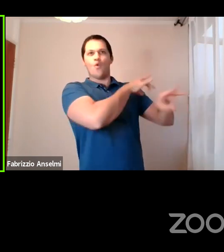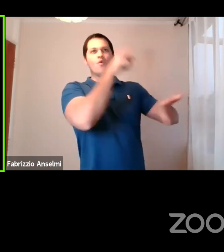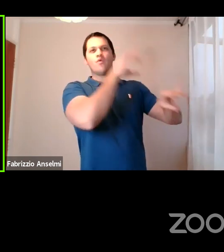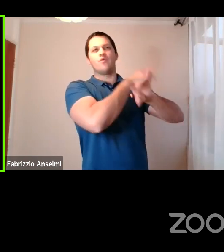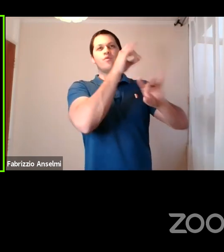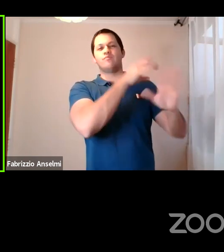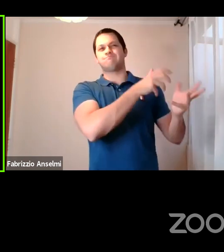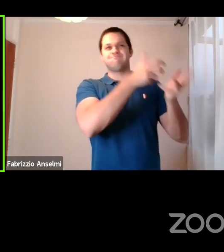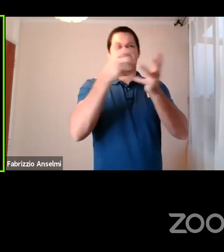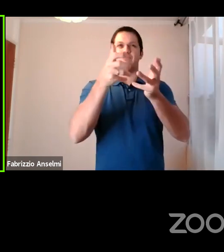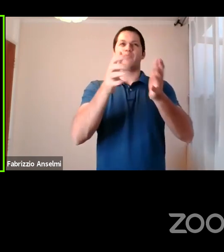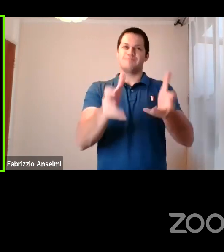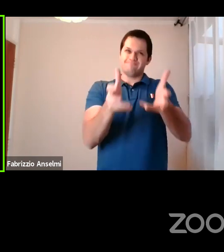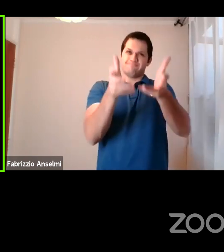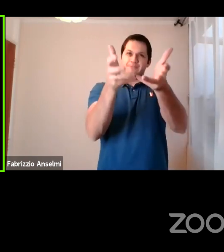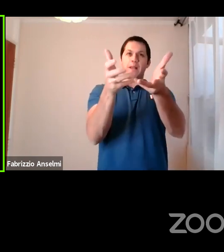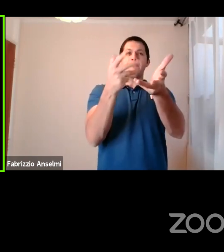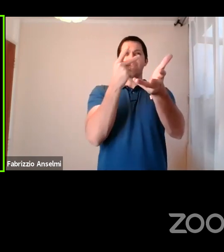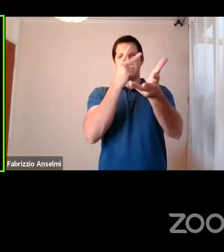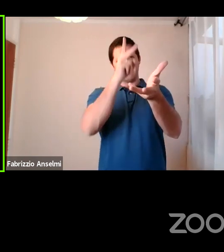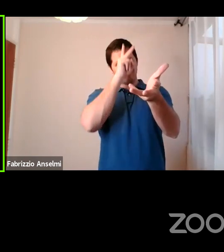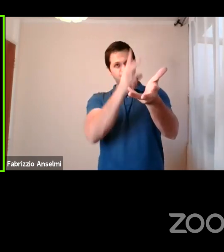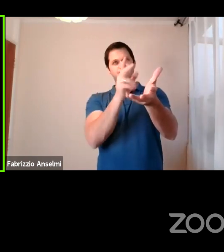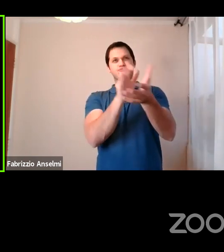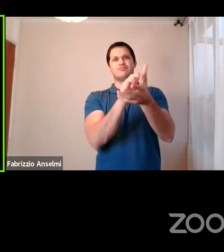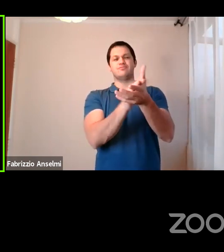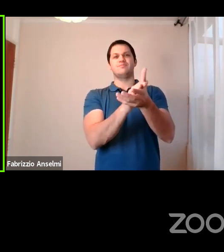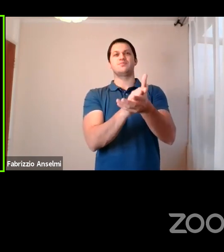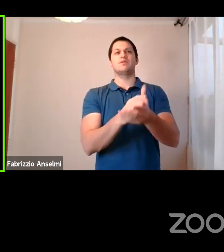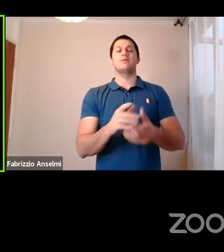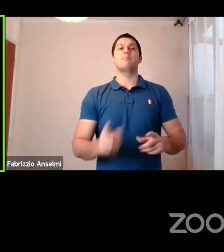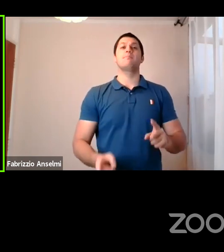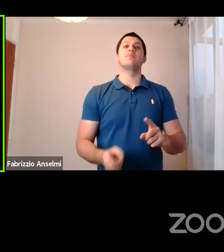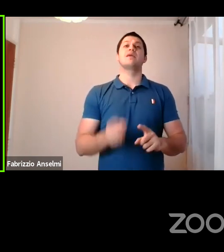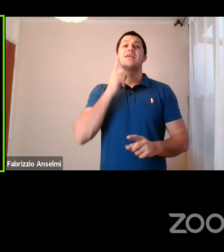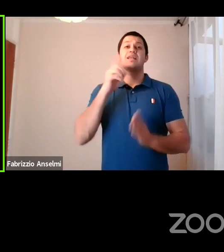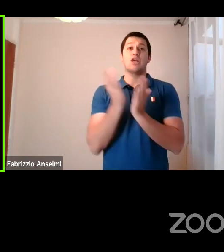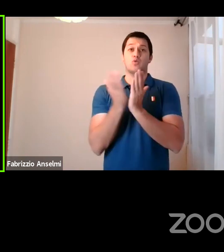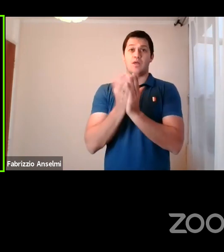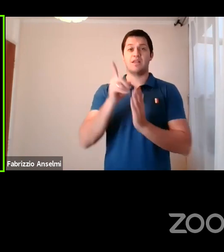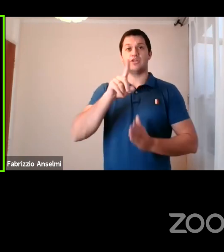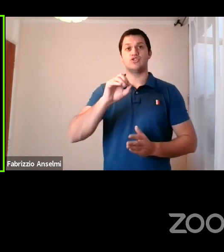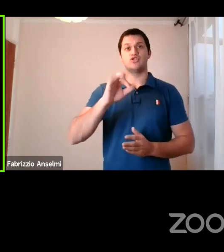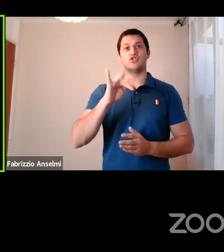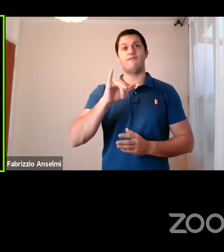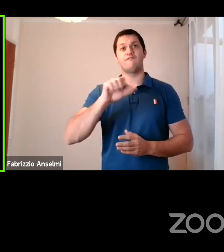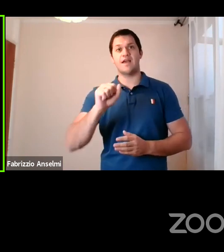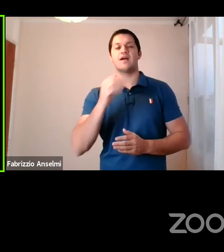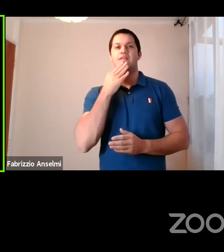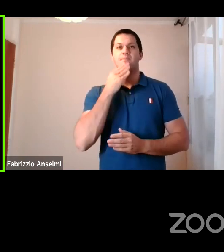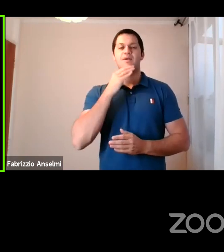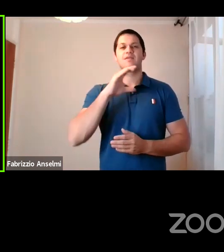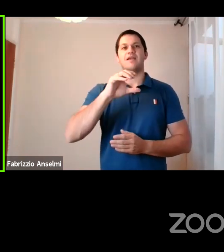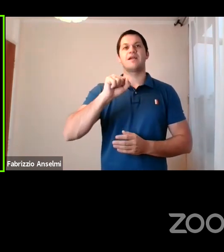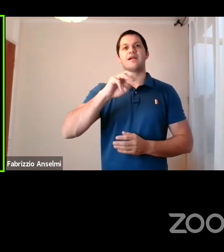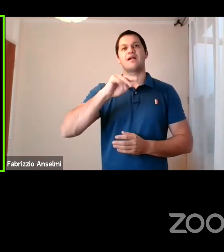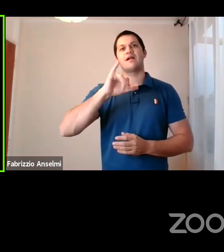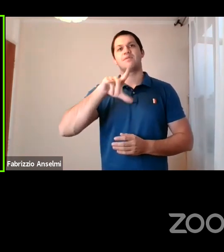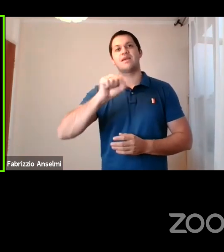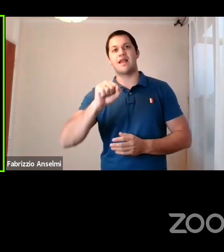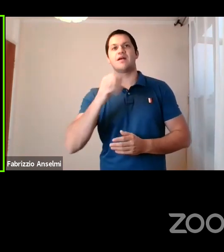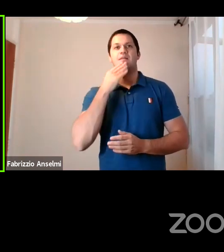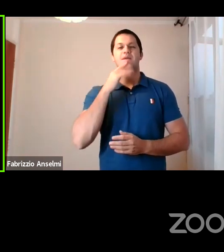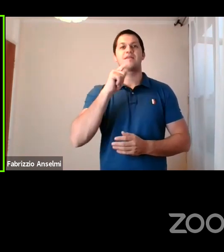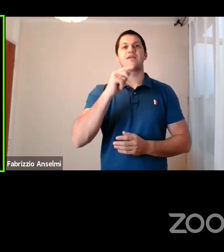Álvaro. Ellas son Sofía Garrido, Tiara Alarcón y Camila Barrios.